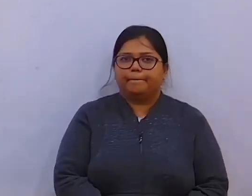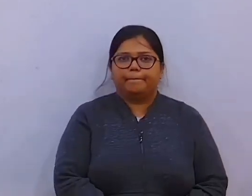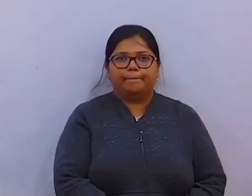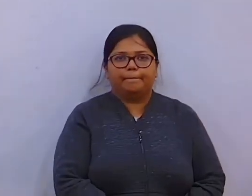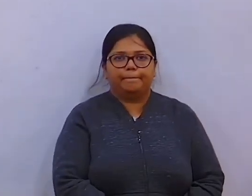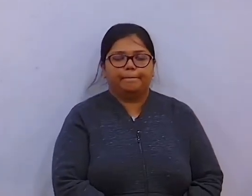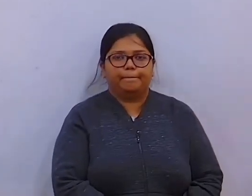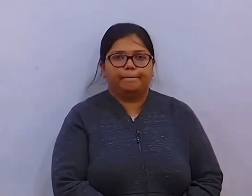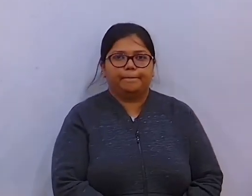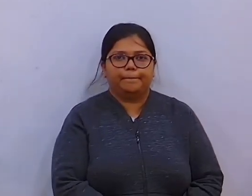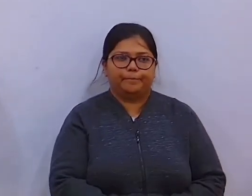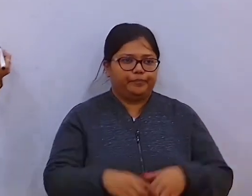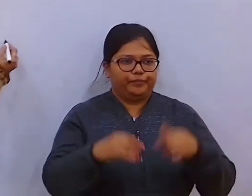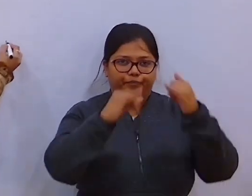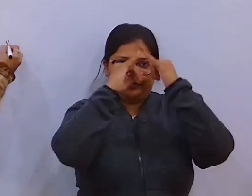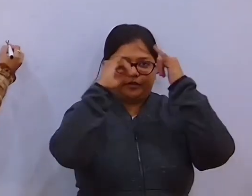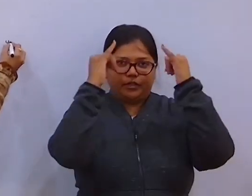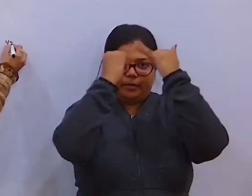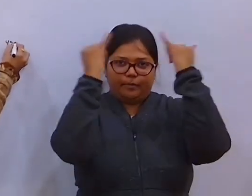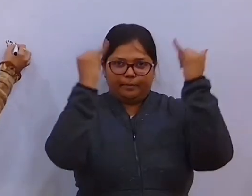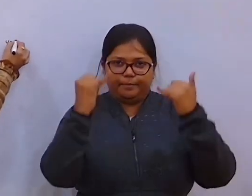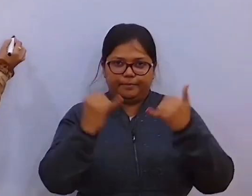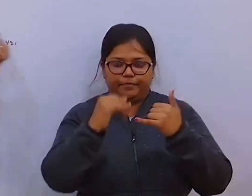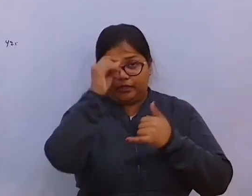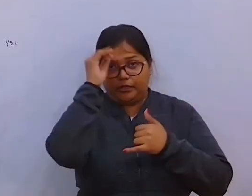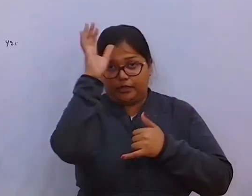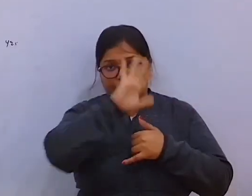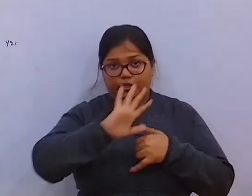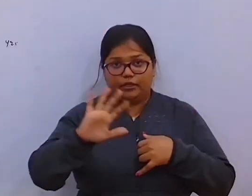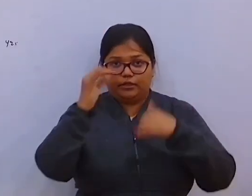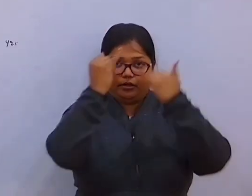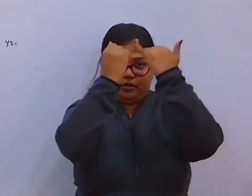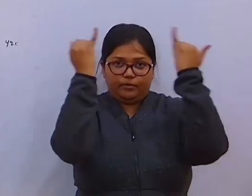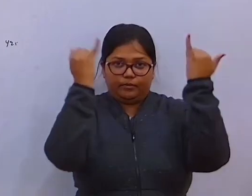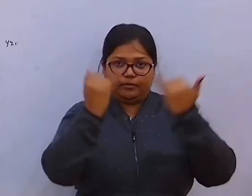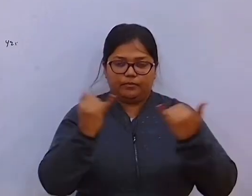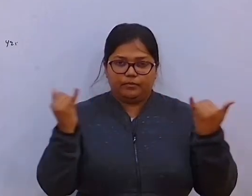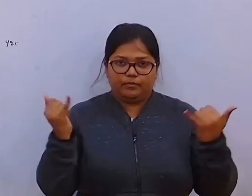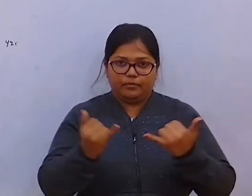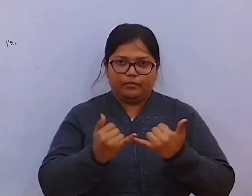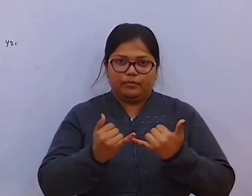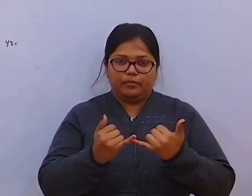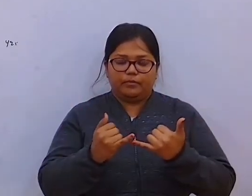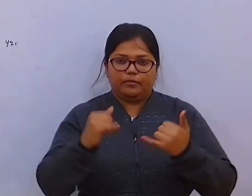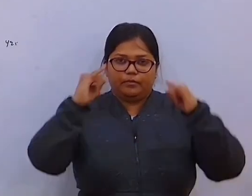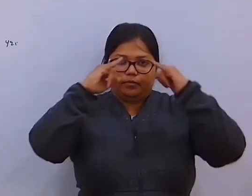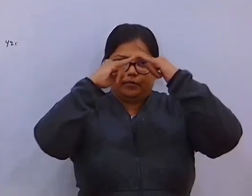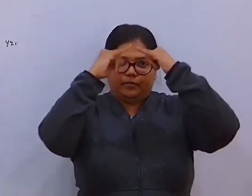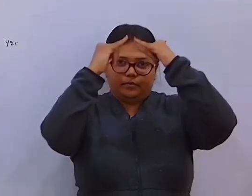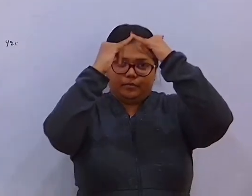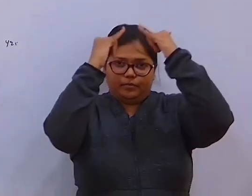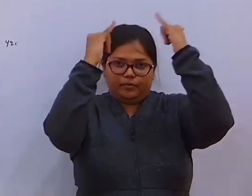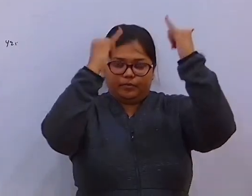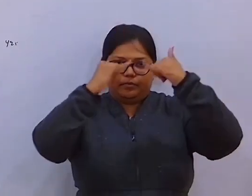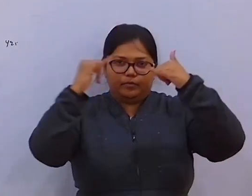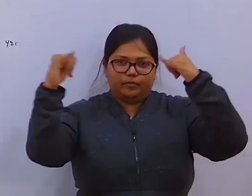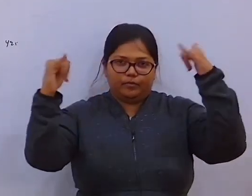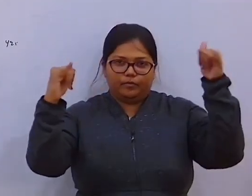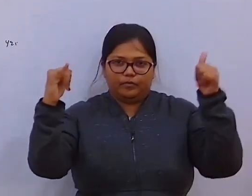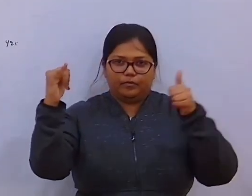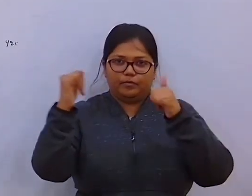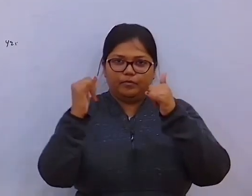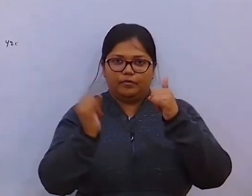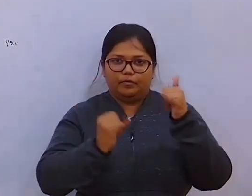हिंद महासागर, है ना, इधर क्या है, प्रशांत महासागर। ठीक, और इधर क्या है आपका,